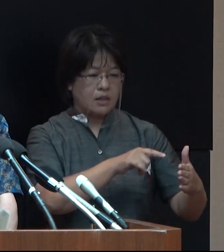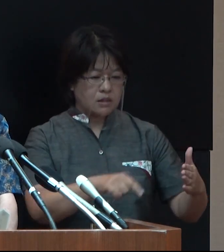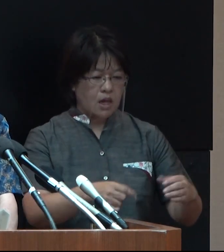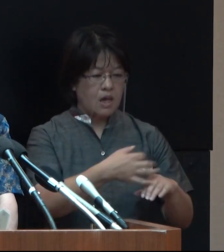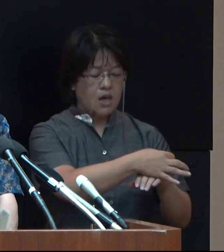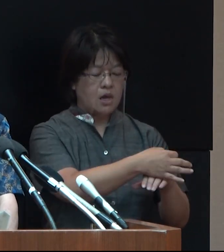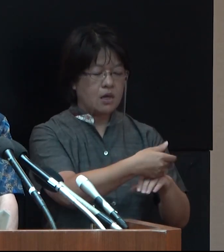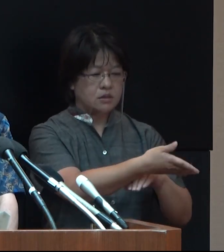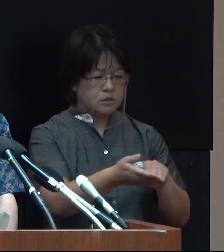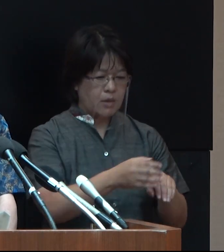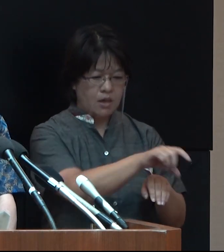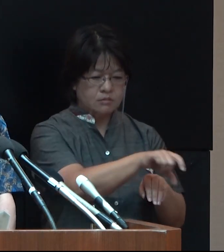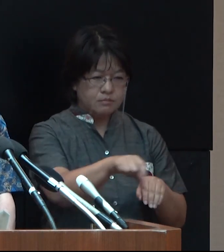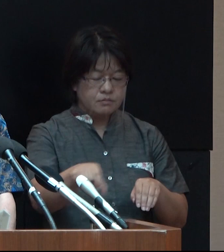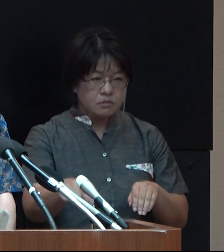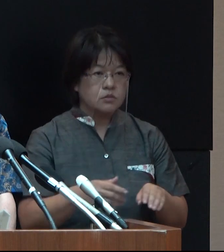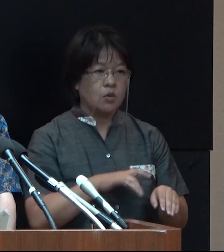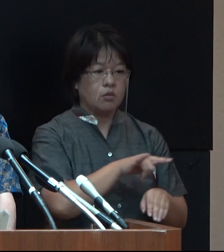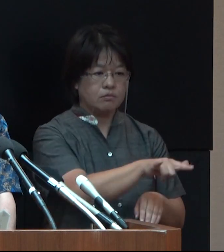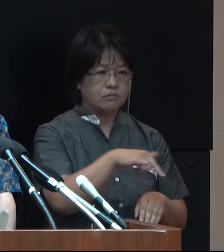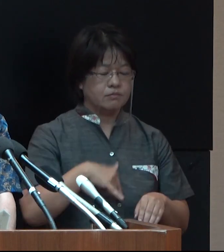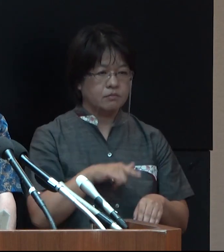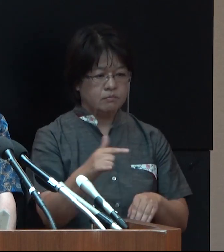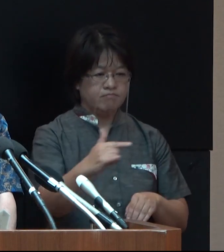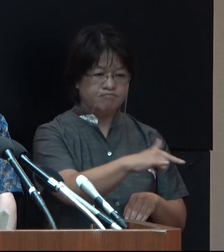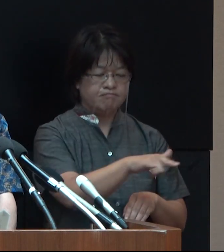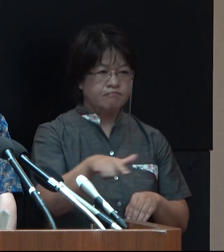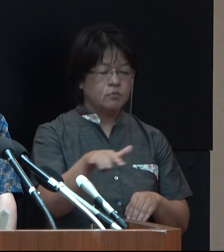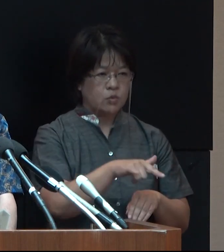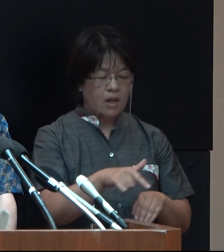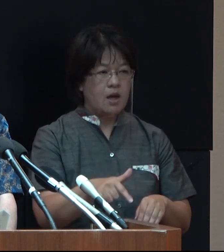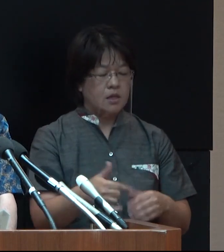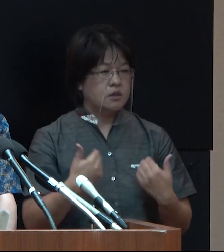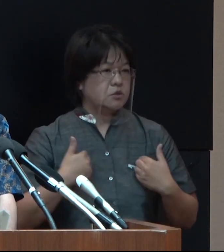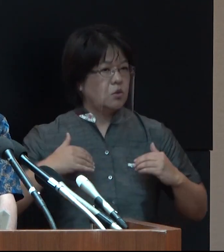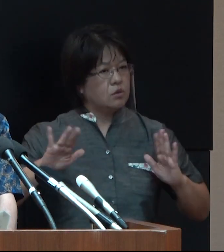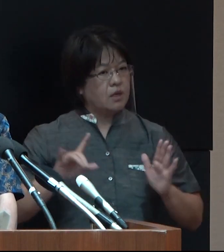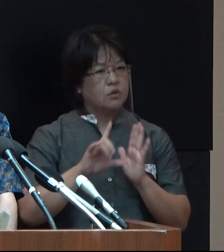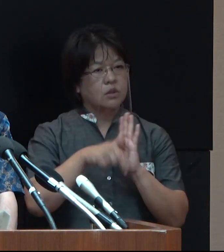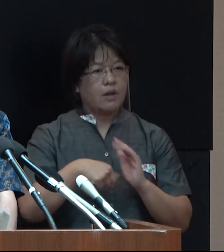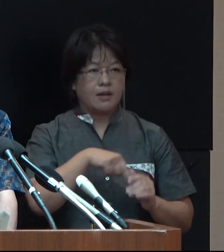間の移動については必要最小限とするようお願いいたします。